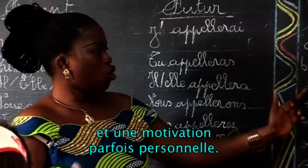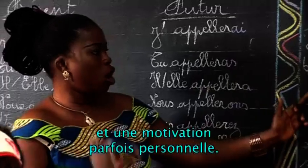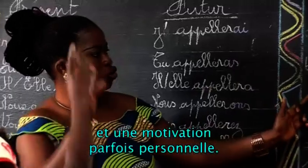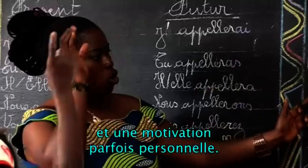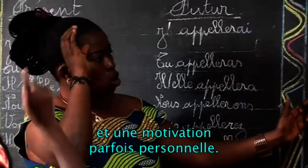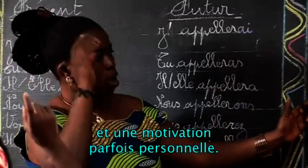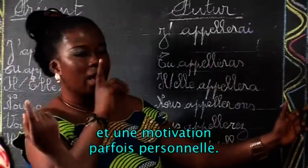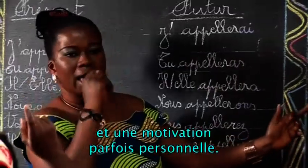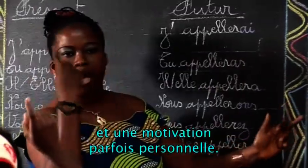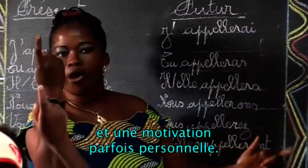parfois personnelle.